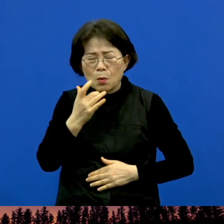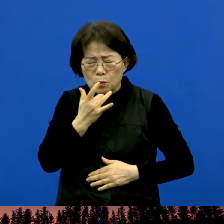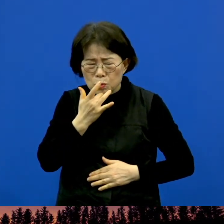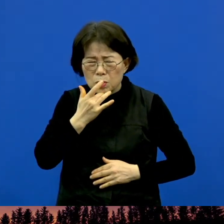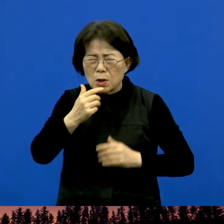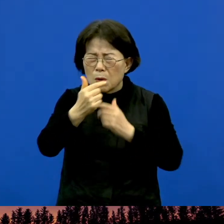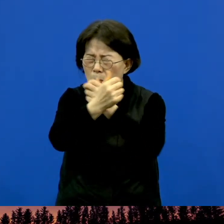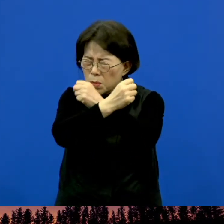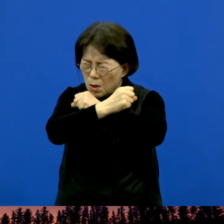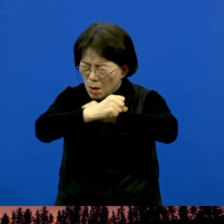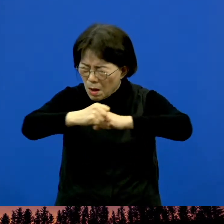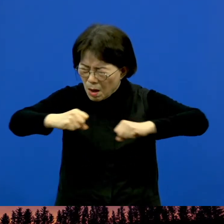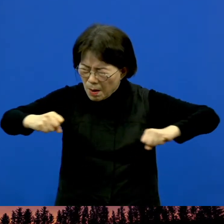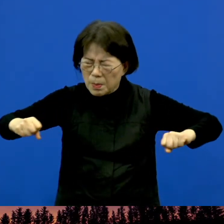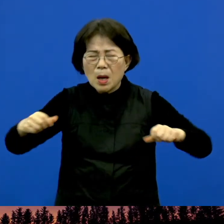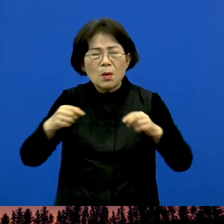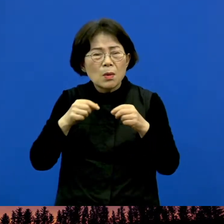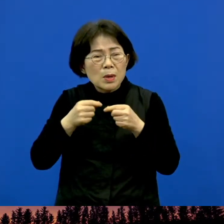너무 섬세하고.